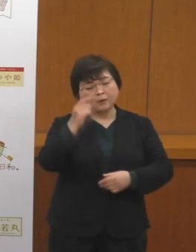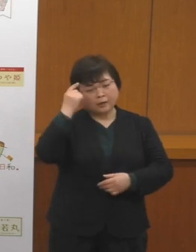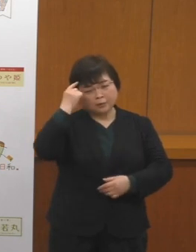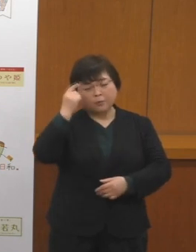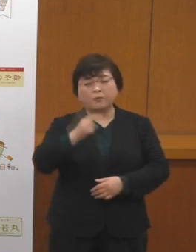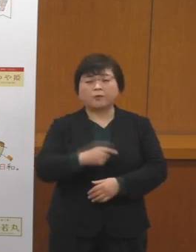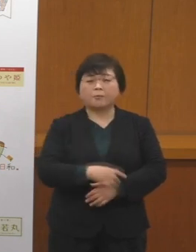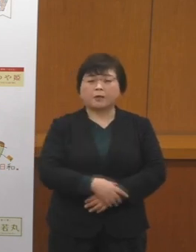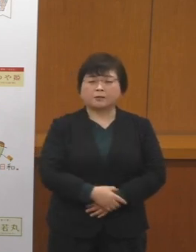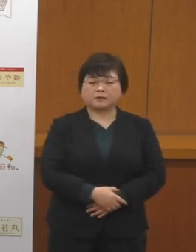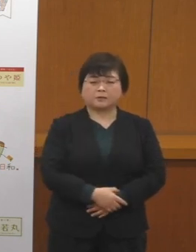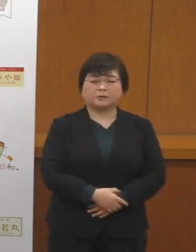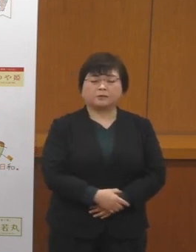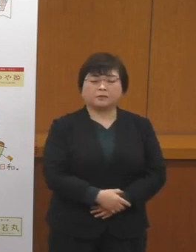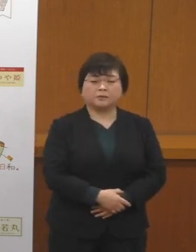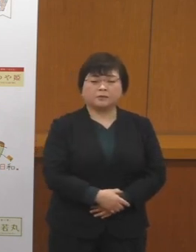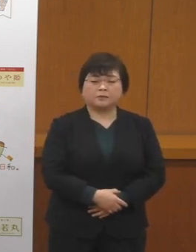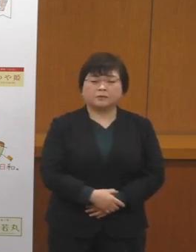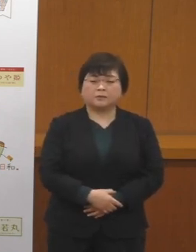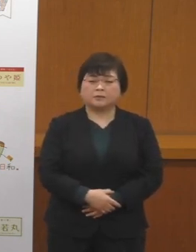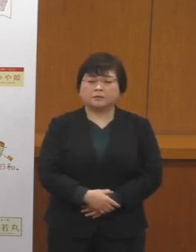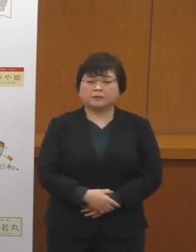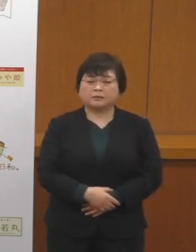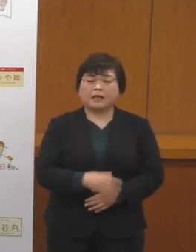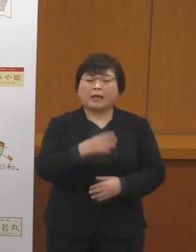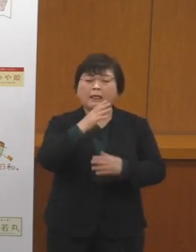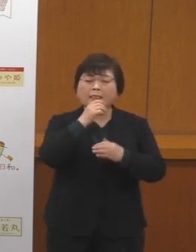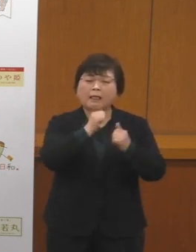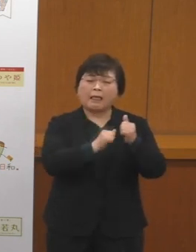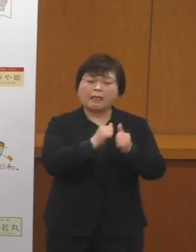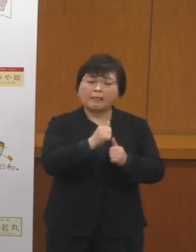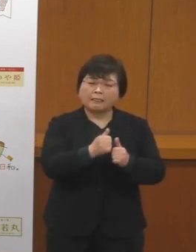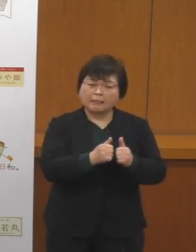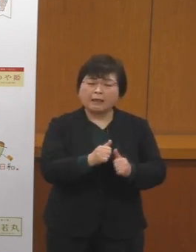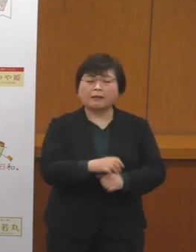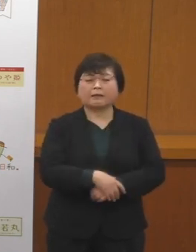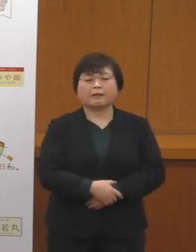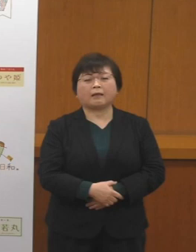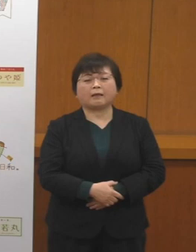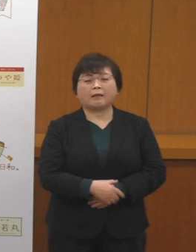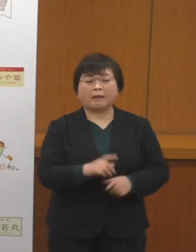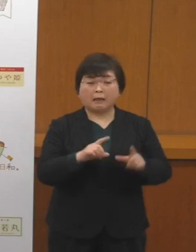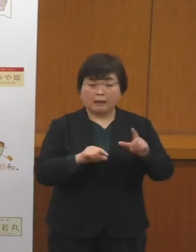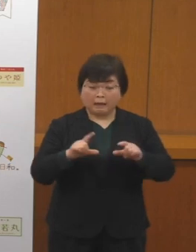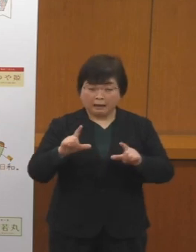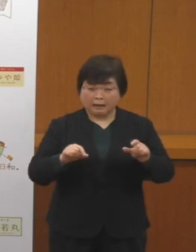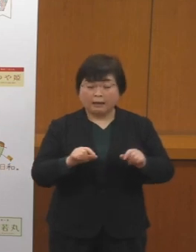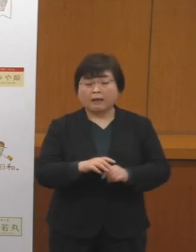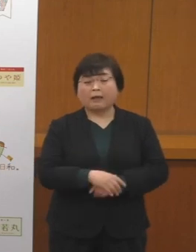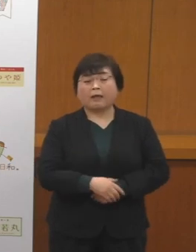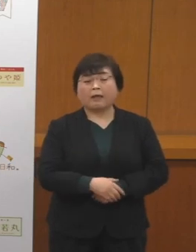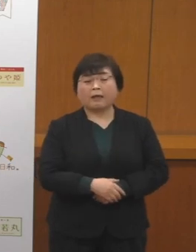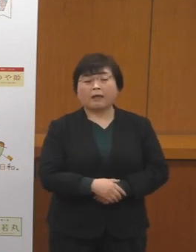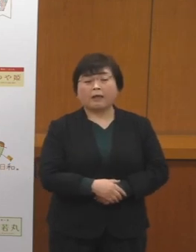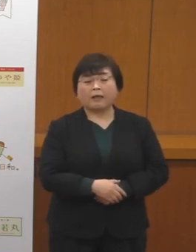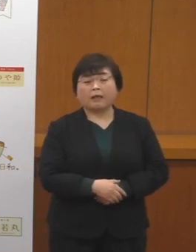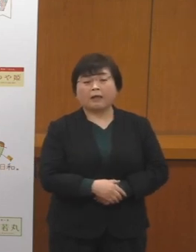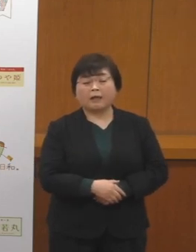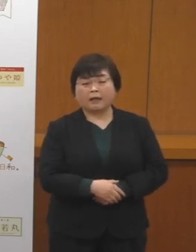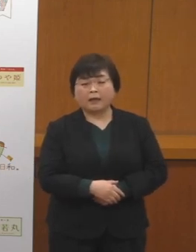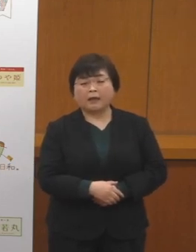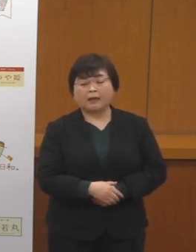しれないということは言えるんですけど年代別といったねそういう分析もちょっと